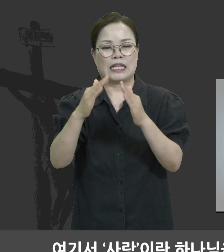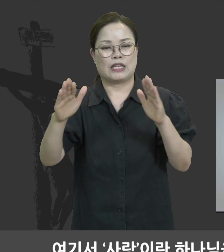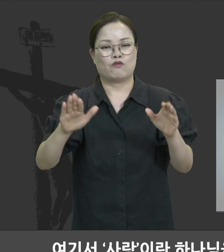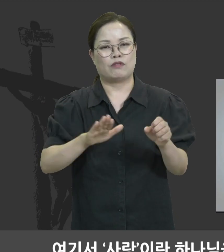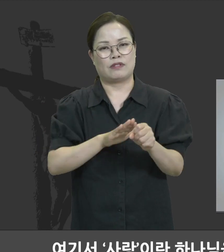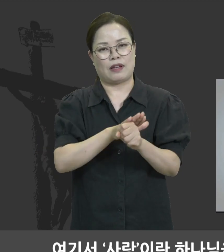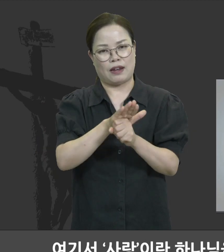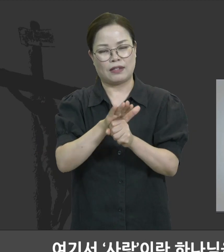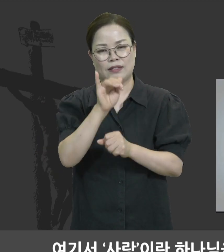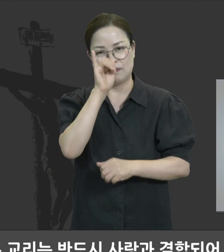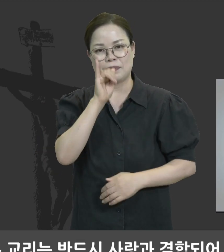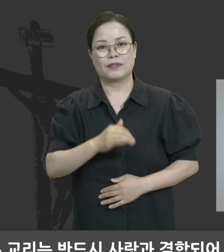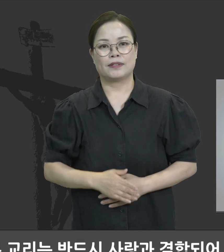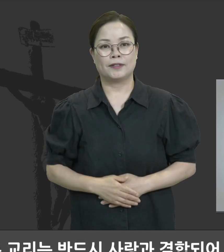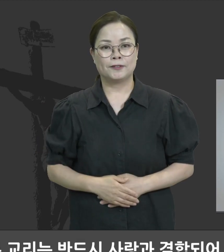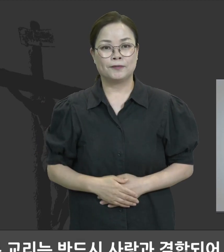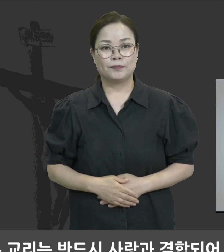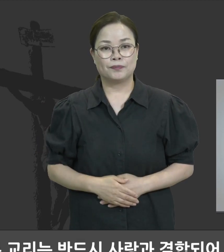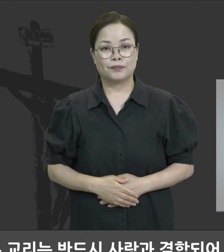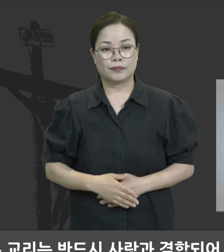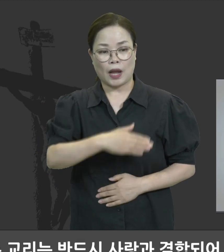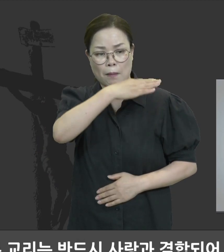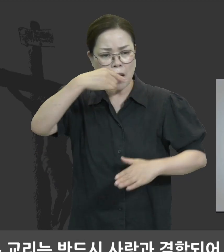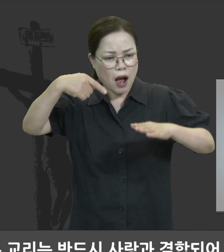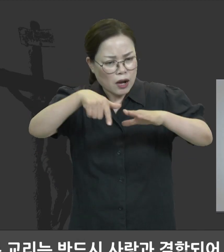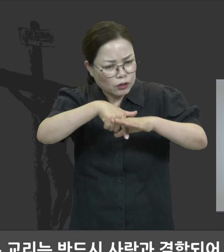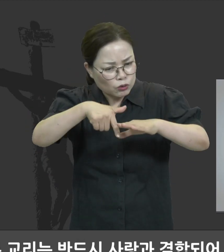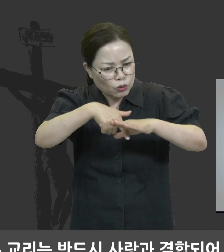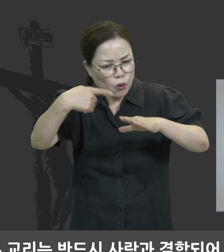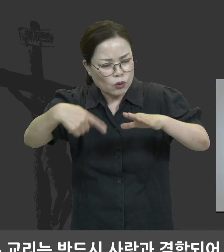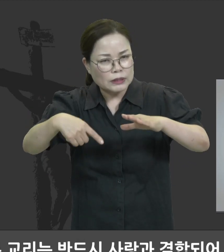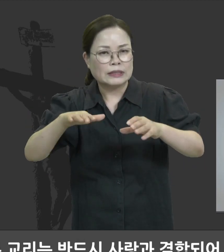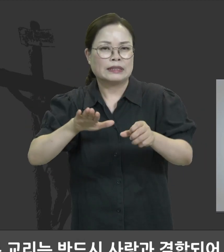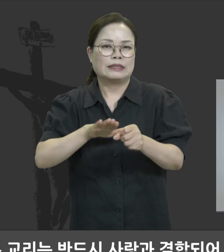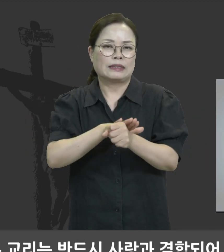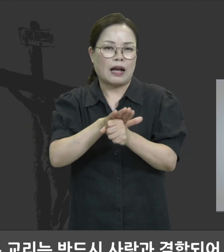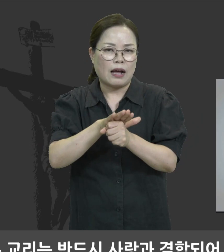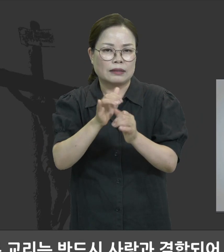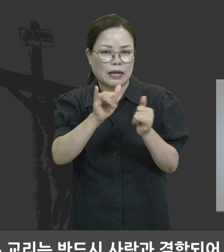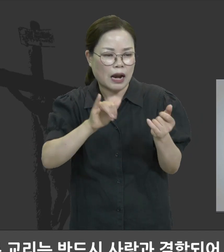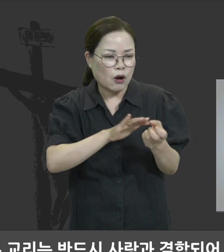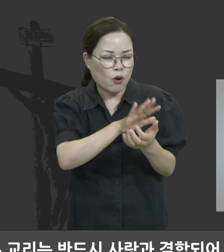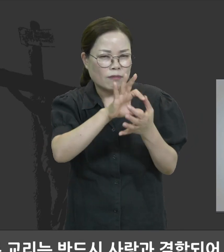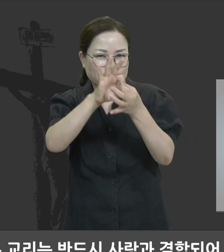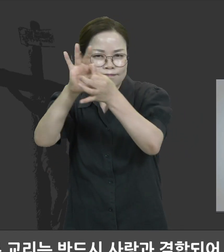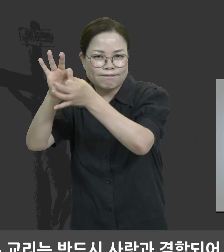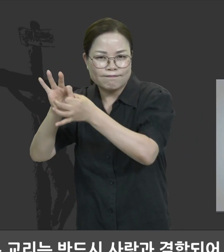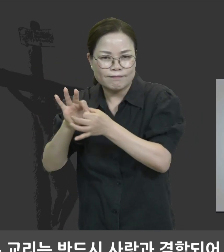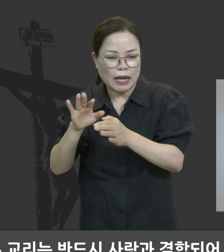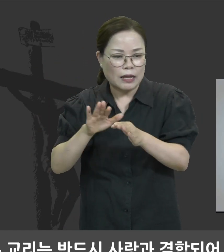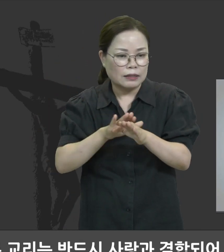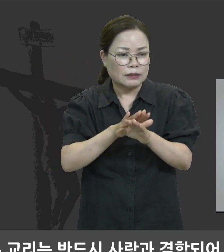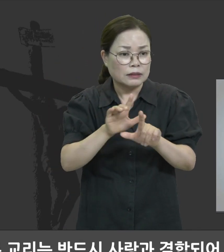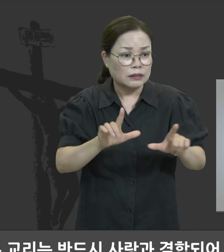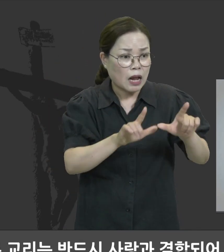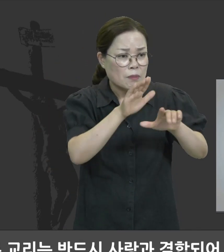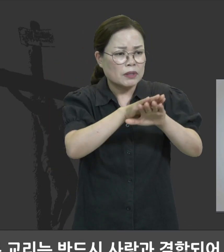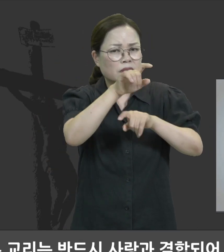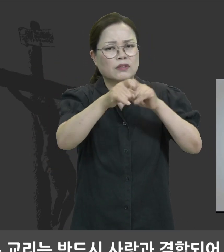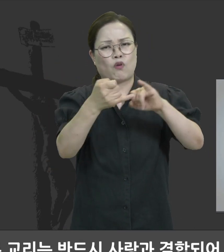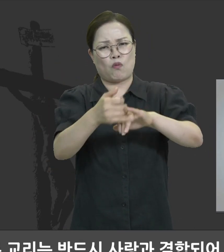포함되는 것입니다. 바른 교리는 반드시 사랑과 결합되어 삶의 실천으로 나타나야